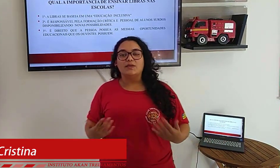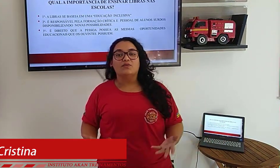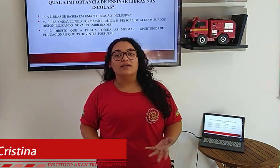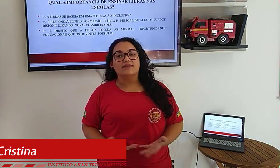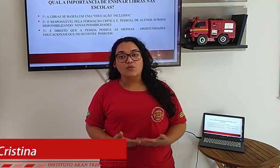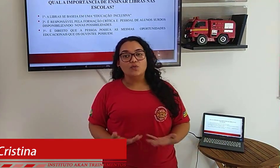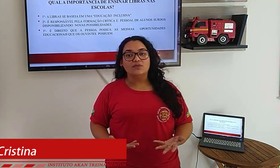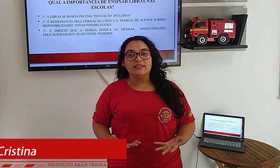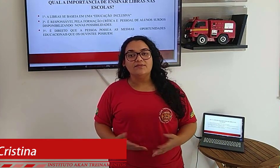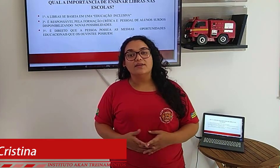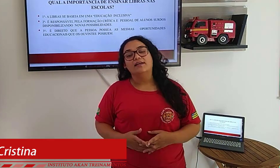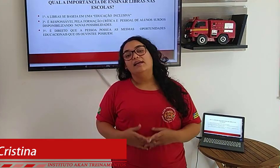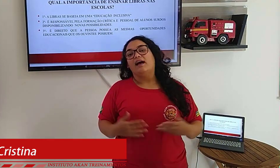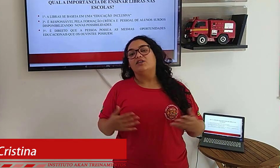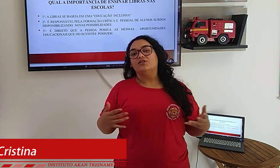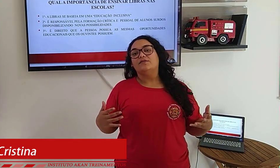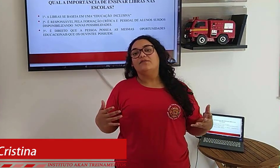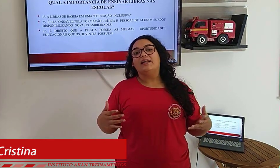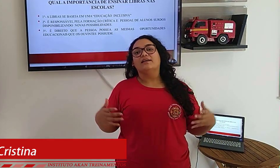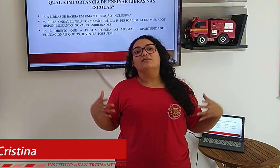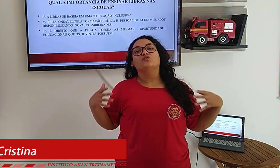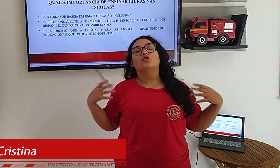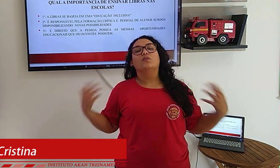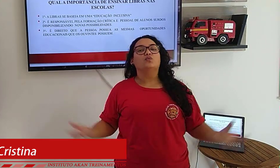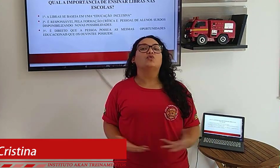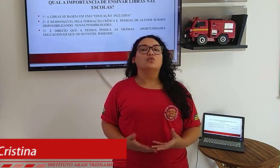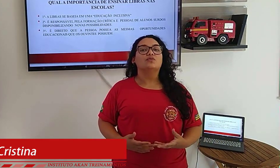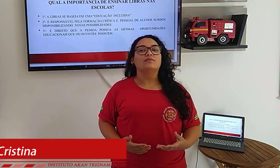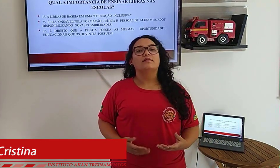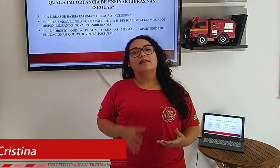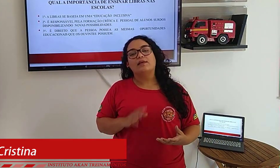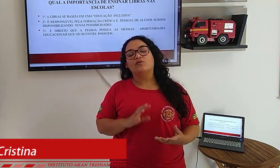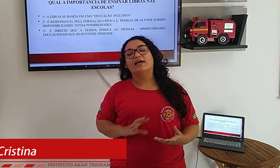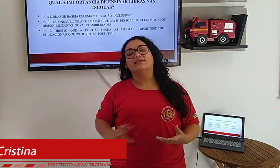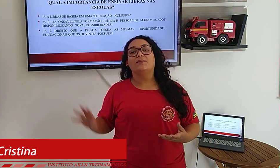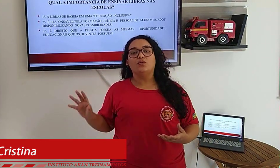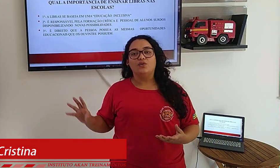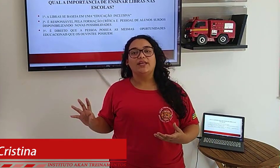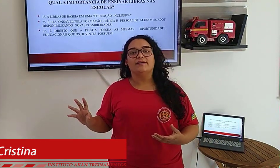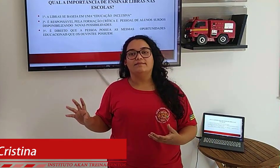educação inclusiva, a gente fala sobre um todo, que no caso é a minoria, né?